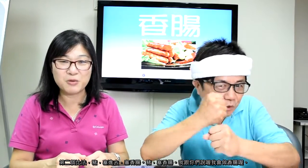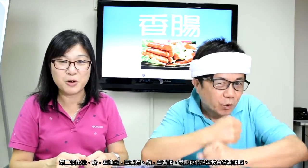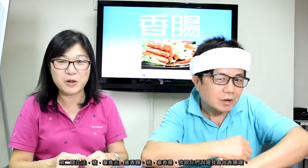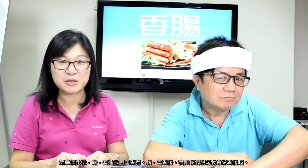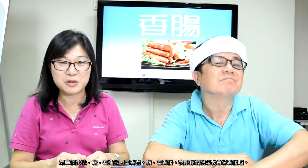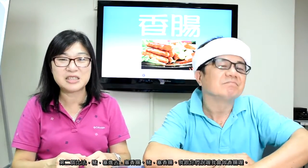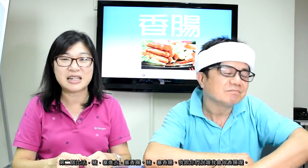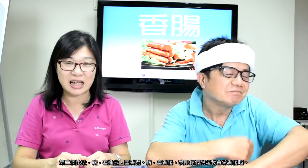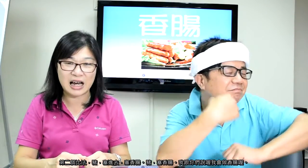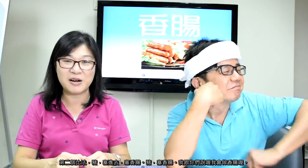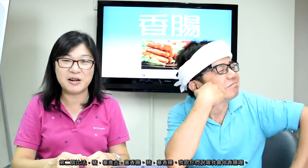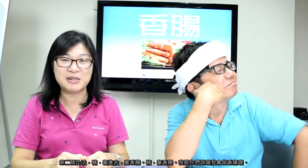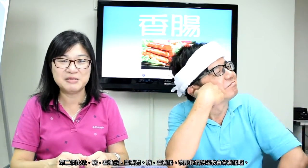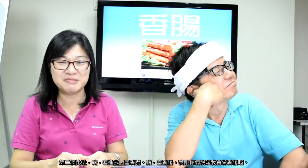我会做香肠哦。